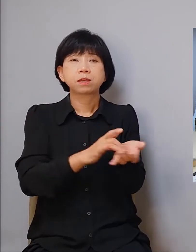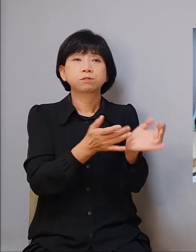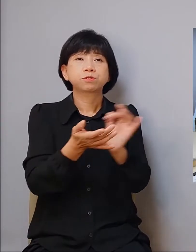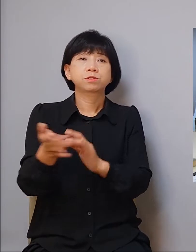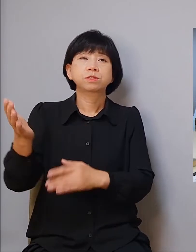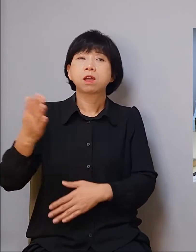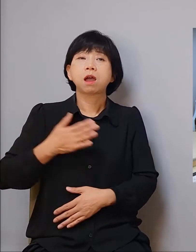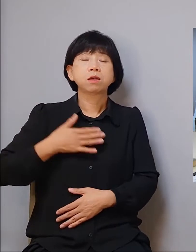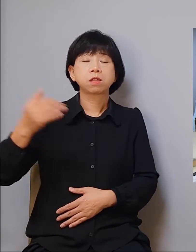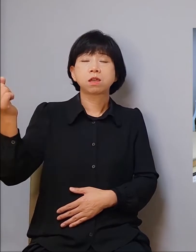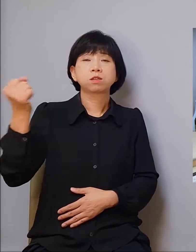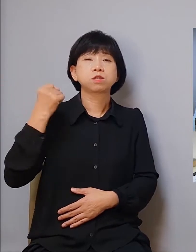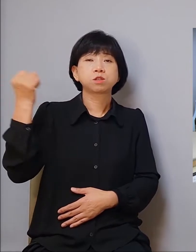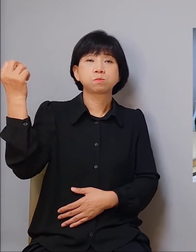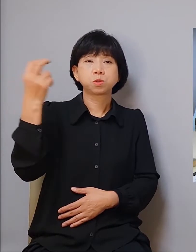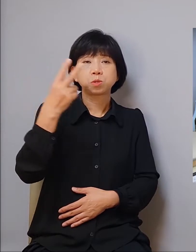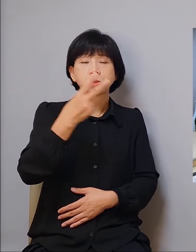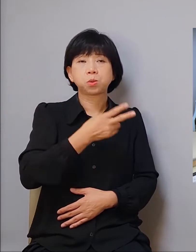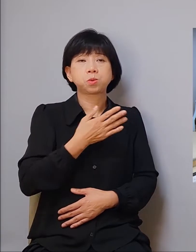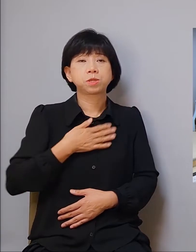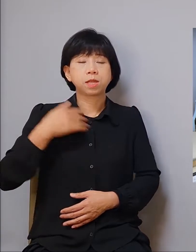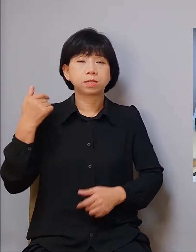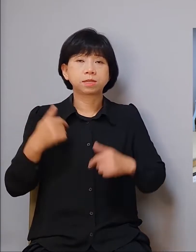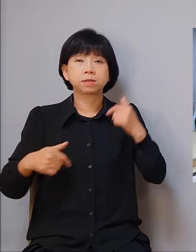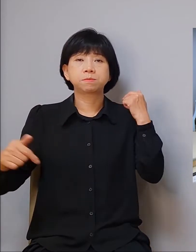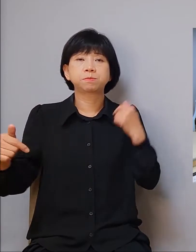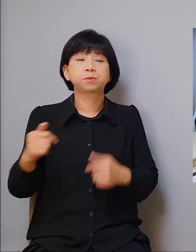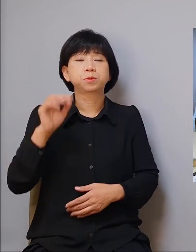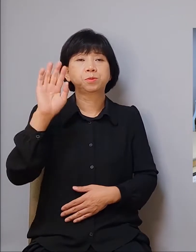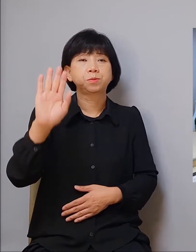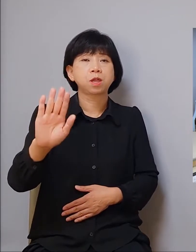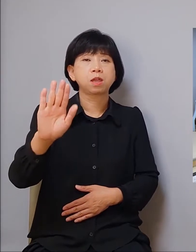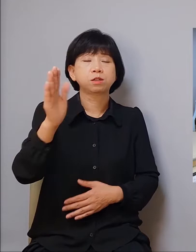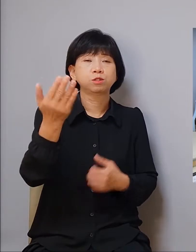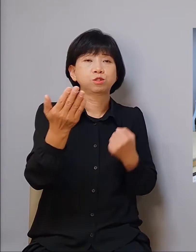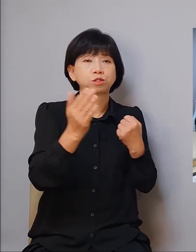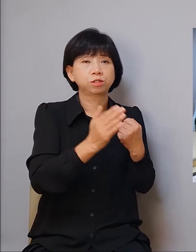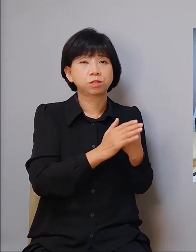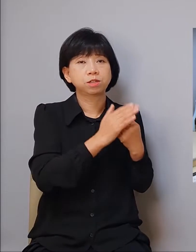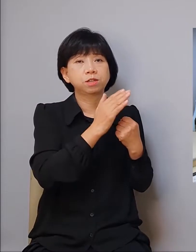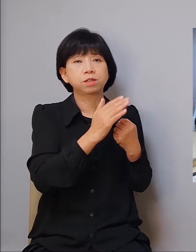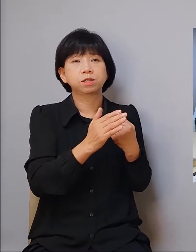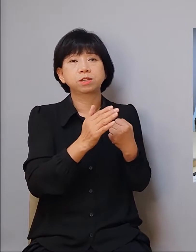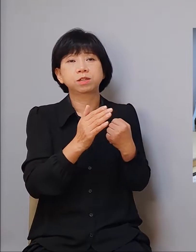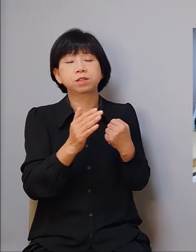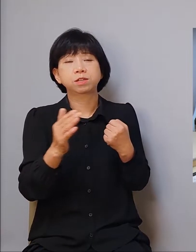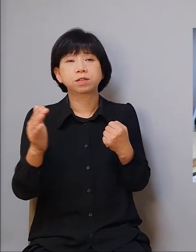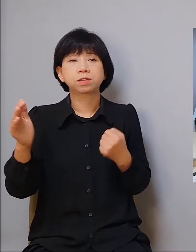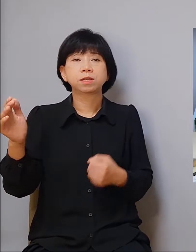예수는 나의 힘이요 내 기쁨 되시니